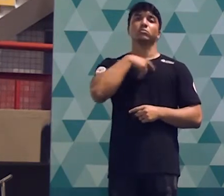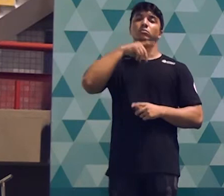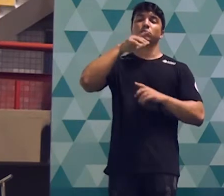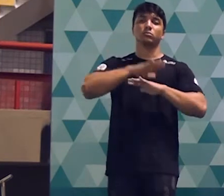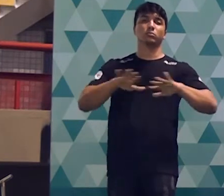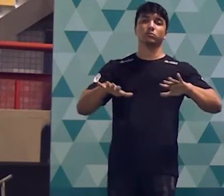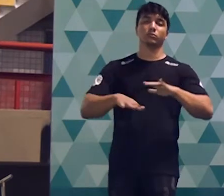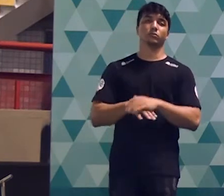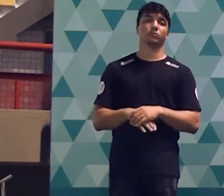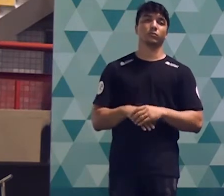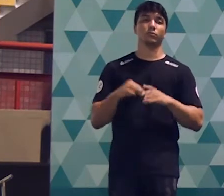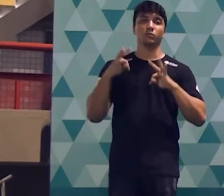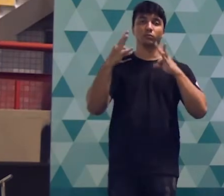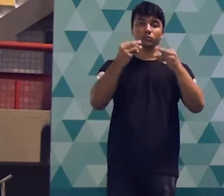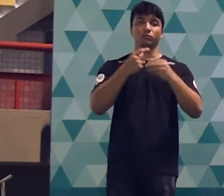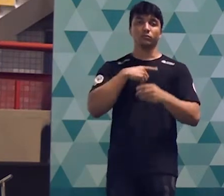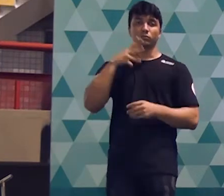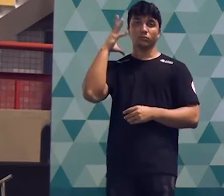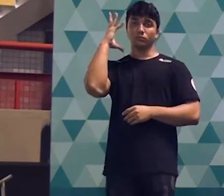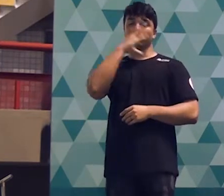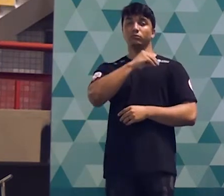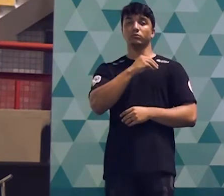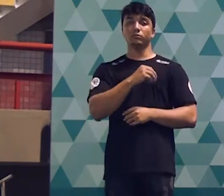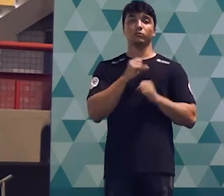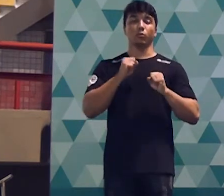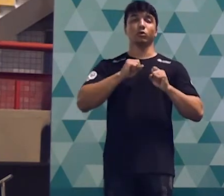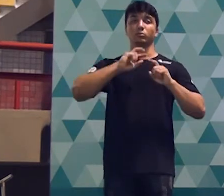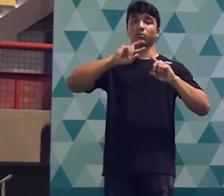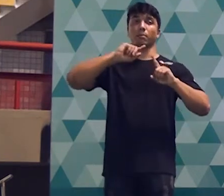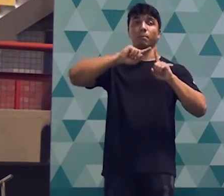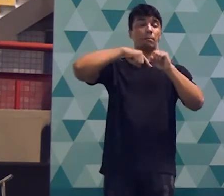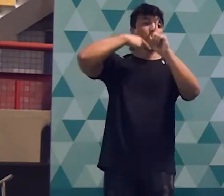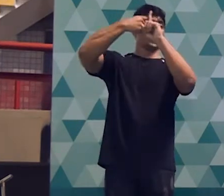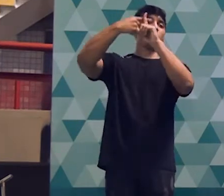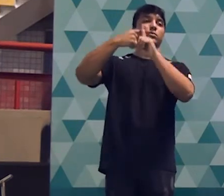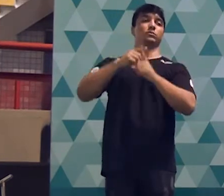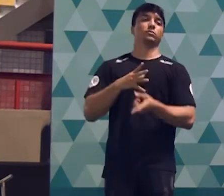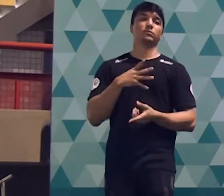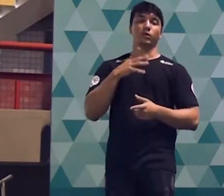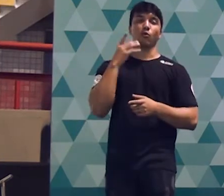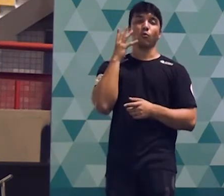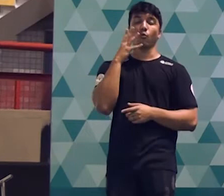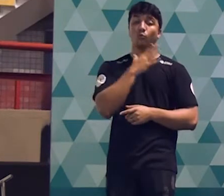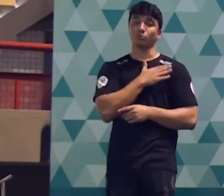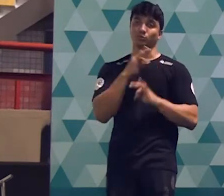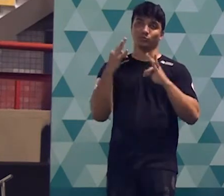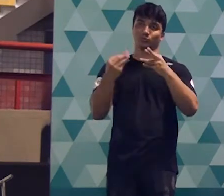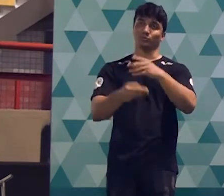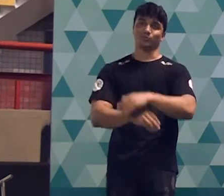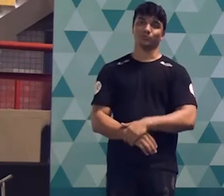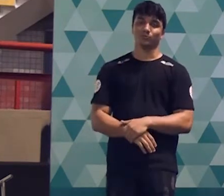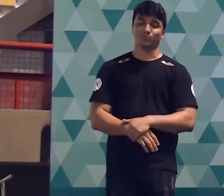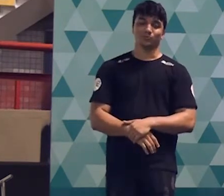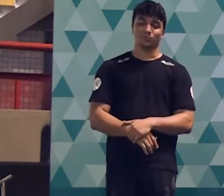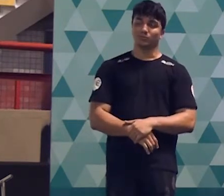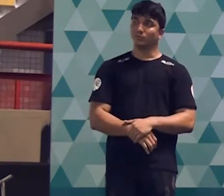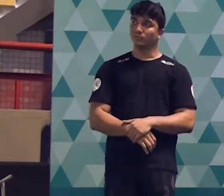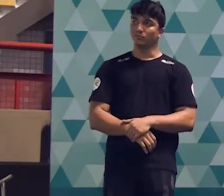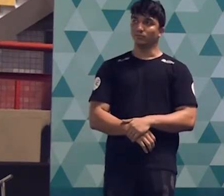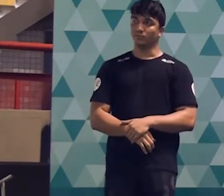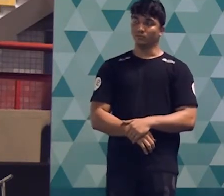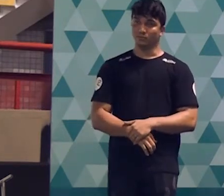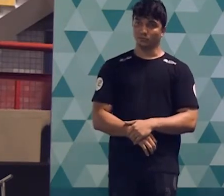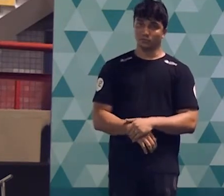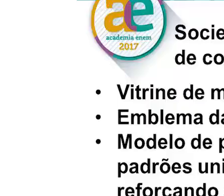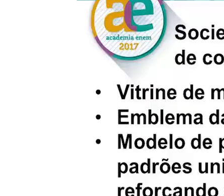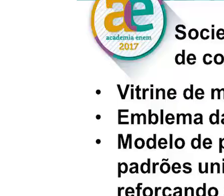você é. Né? Todo mundo é lindo e pode ser mais lindo ainda, porque tem gosto para tudo. Bom, o nosso corpo